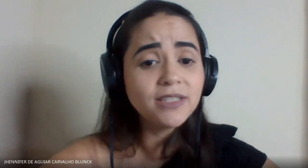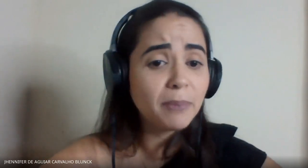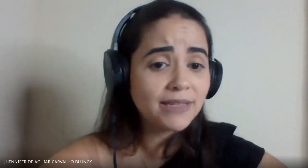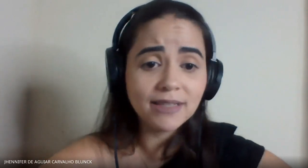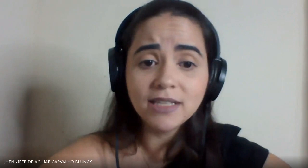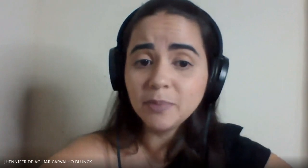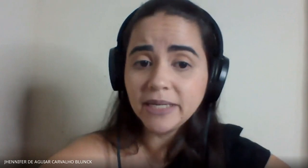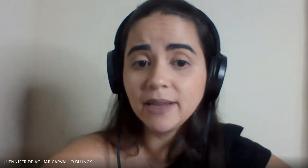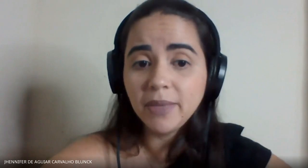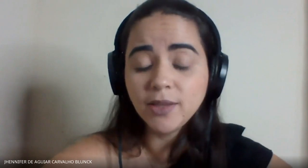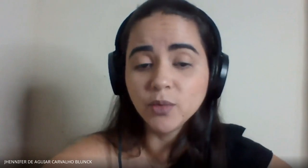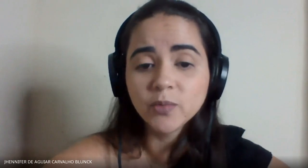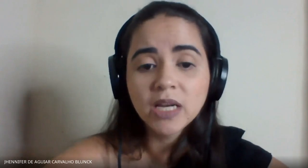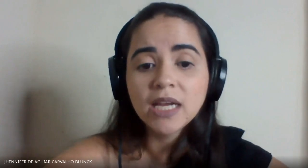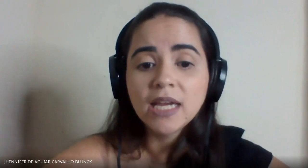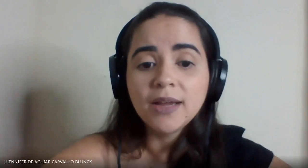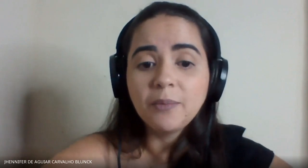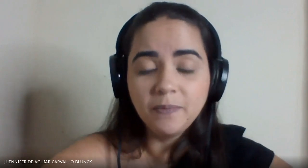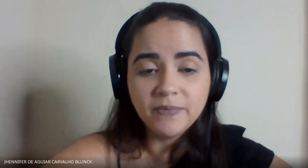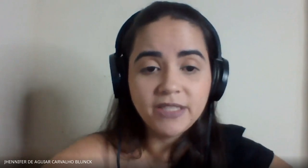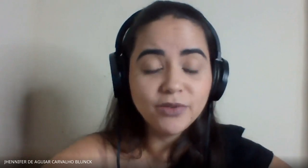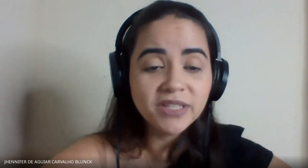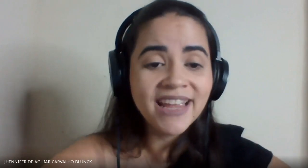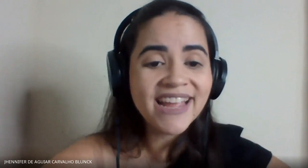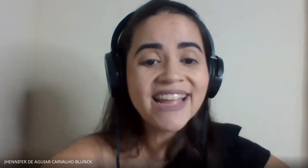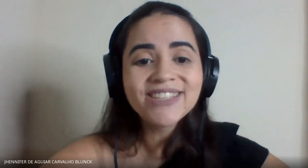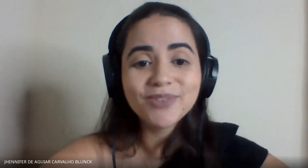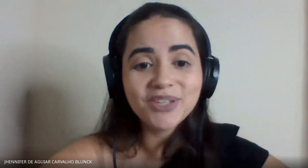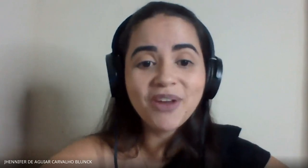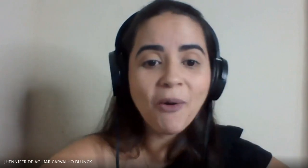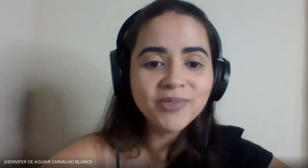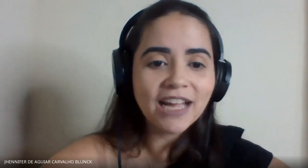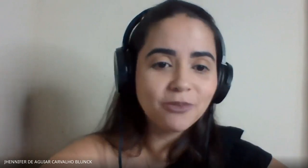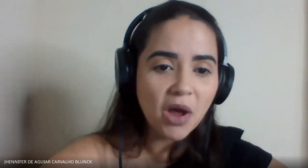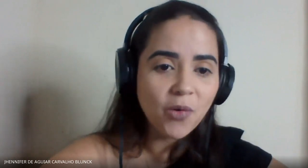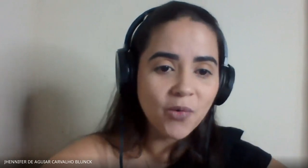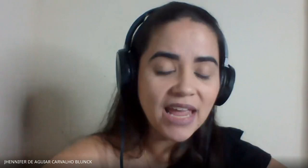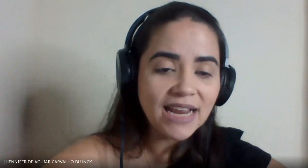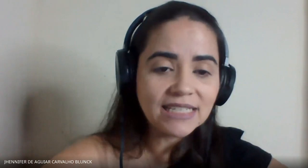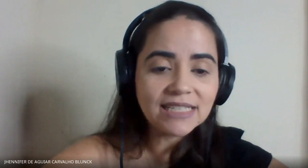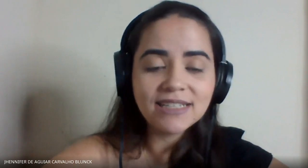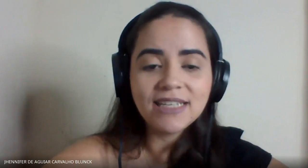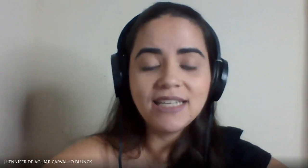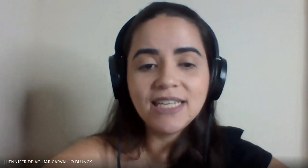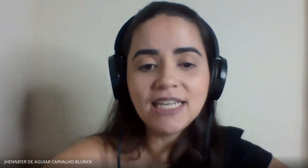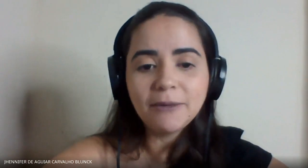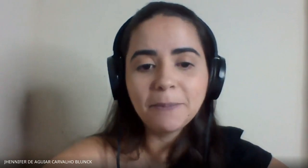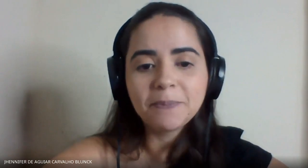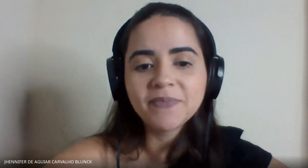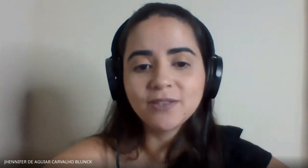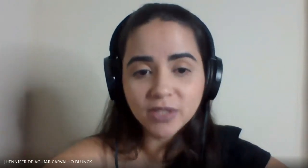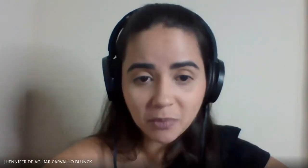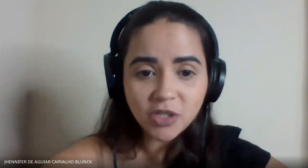às vezes passa até despercebido. Se você, se você tiver contato maior com eles